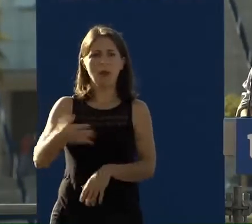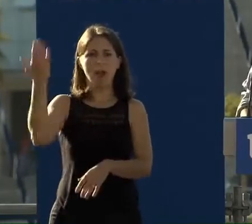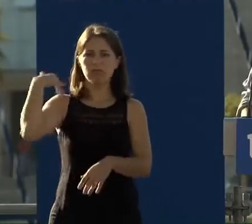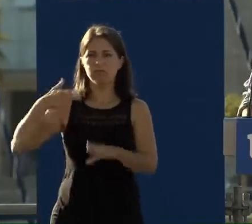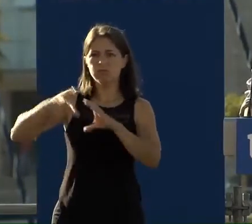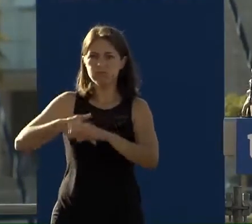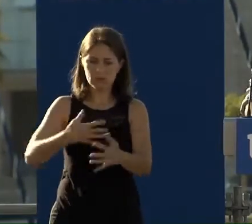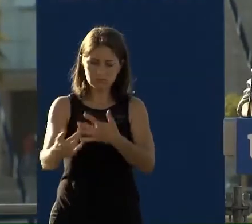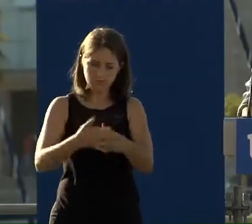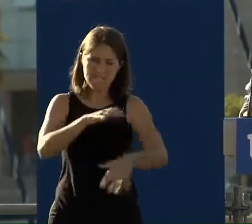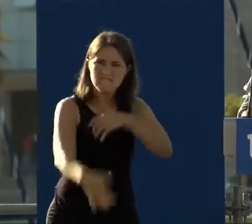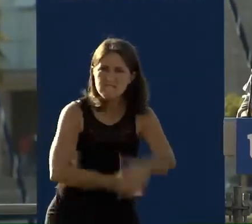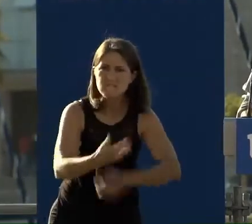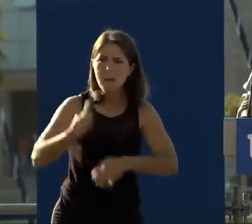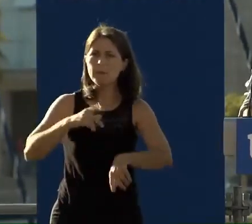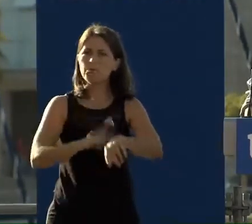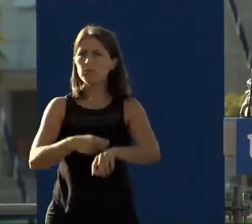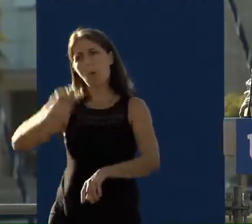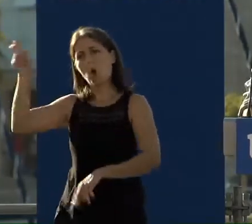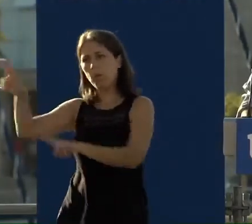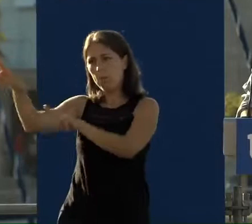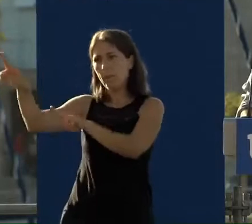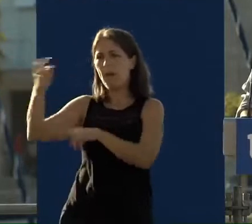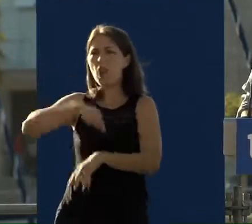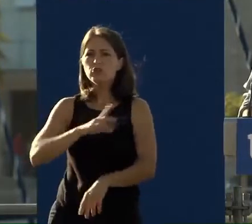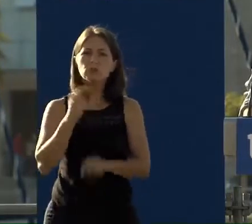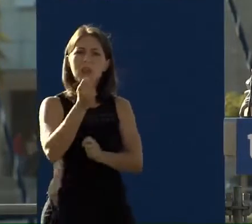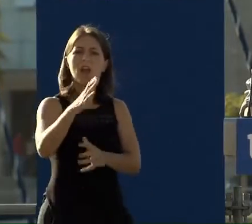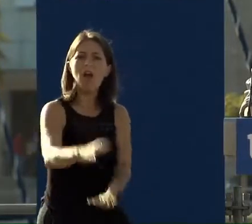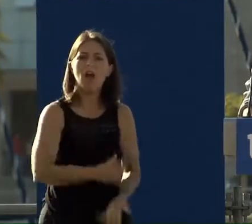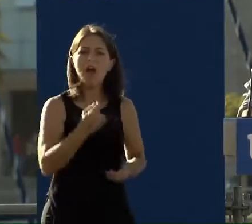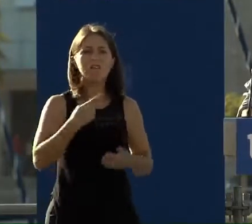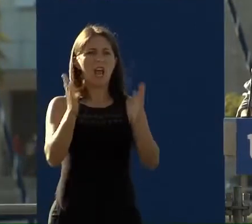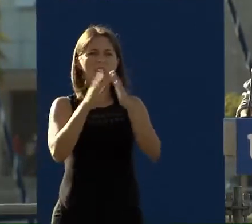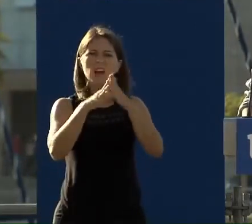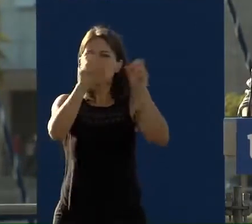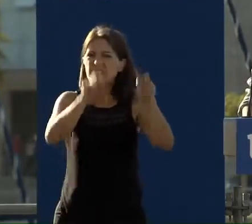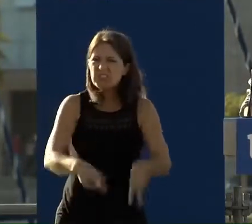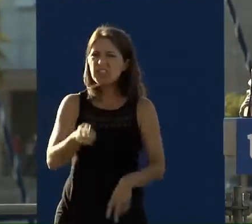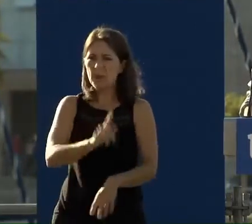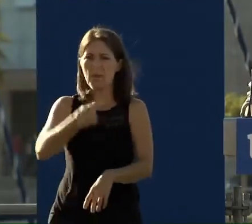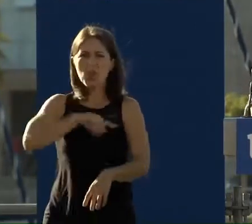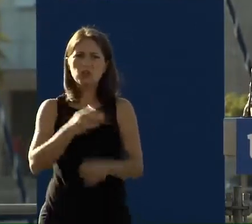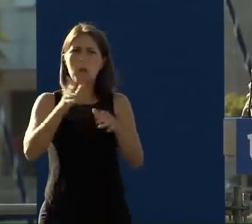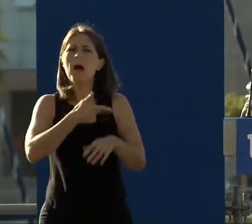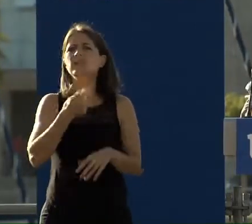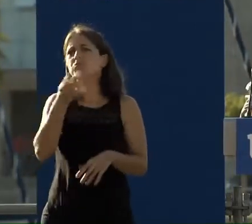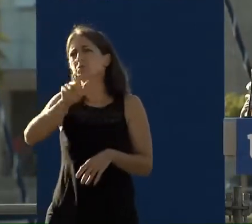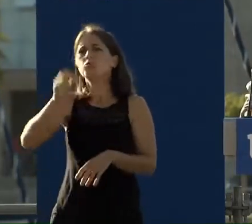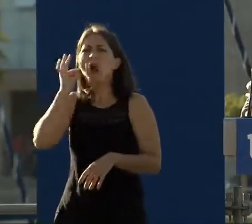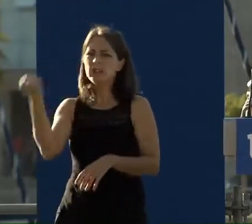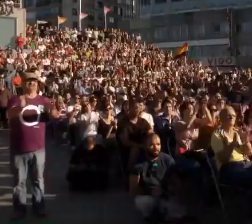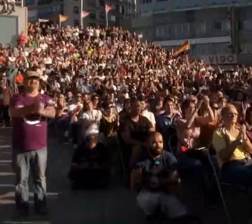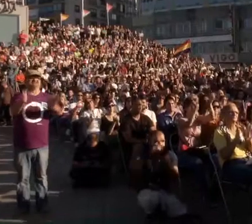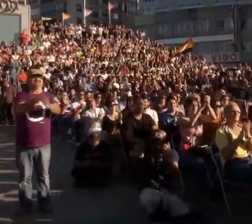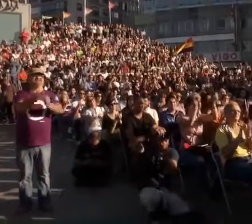chapapote mentras outros iban de caza, somos os mariñeiros do cerco, somos as xentes en casa, somos as mulleres as que matan por ser mulleres, somos